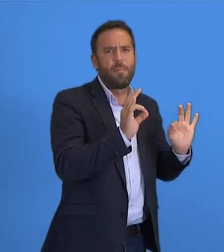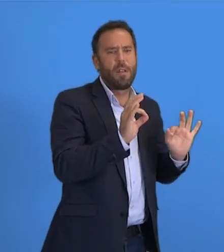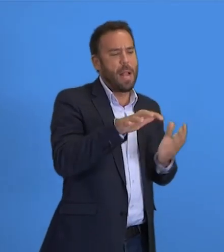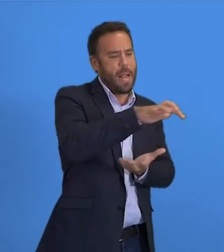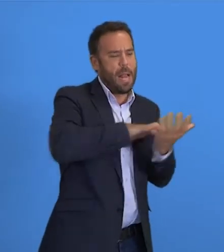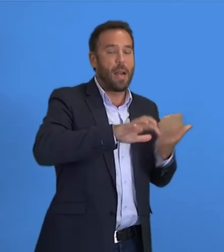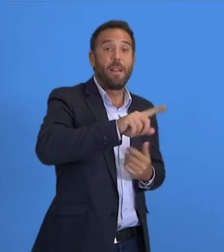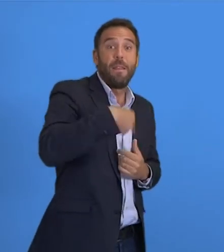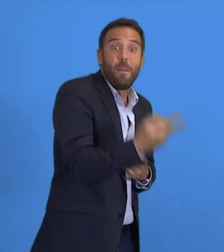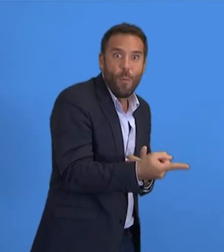posguerra